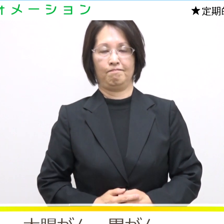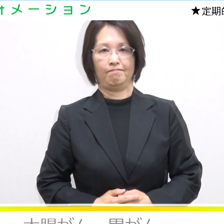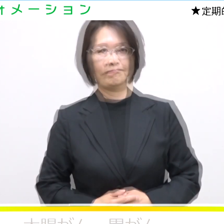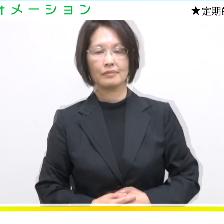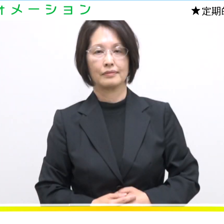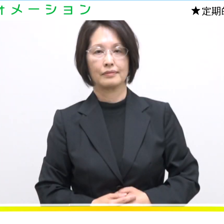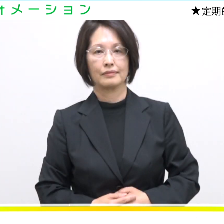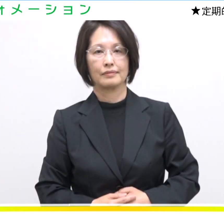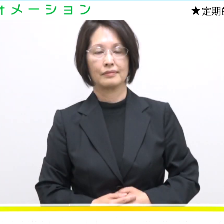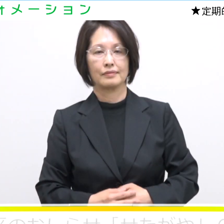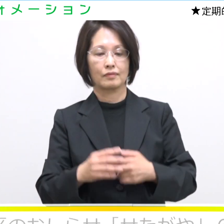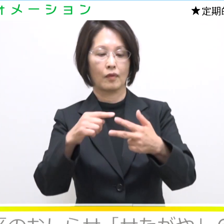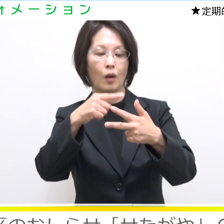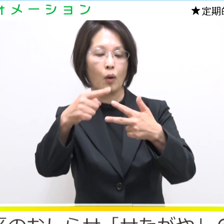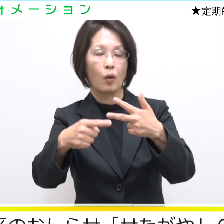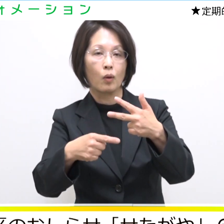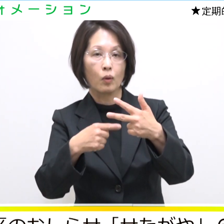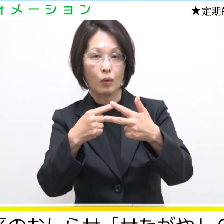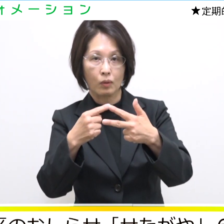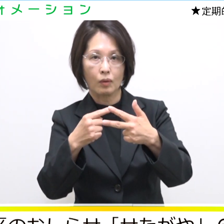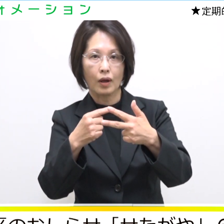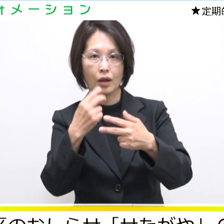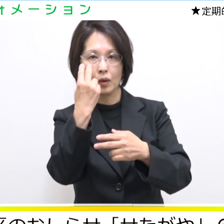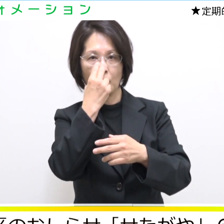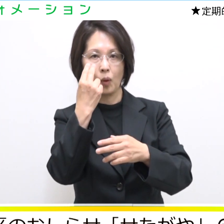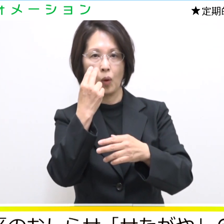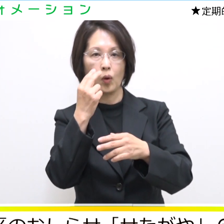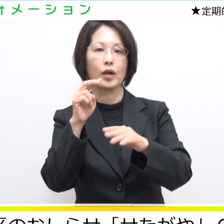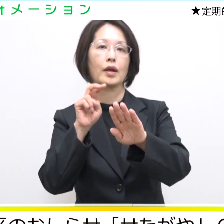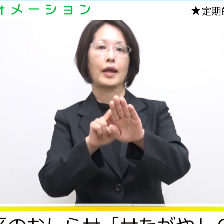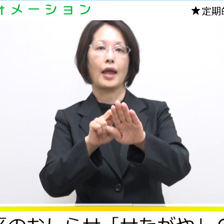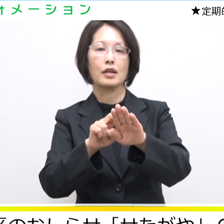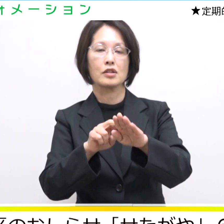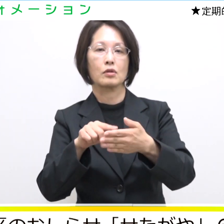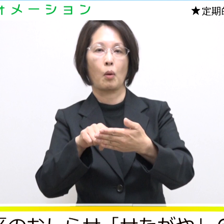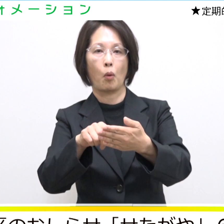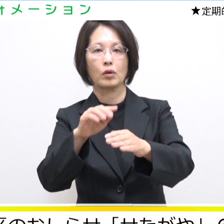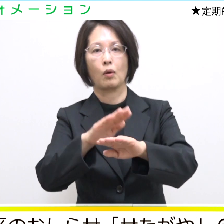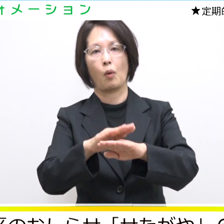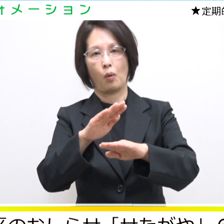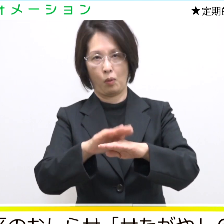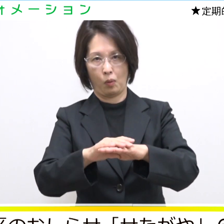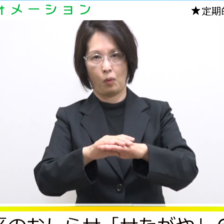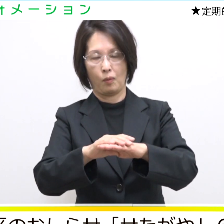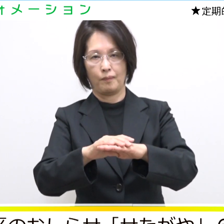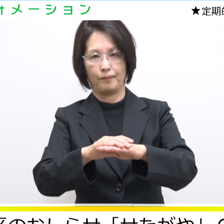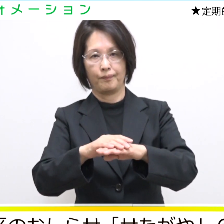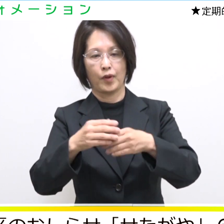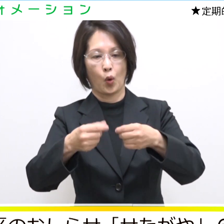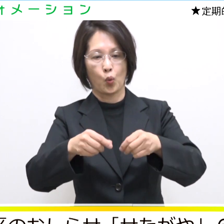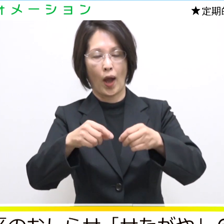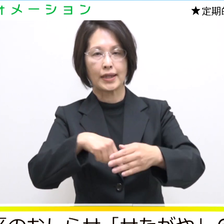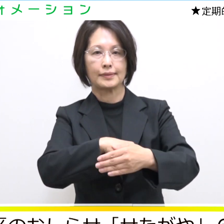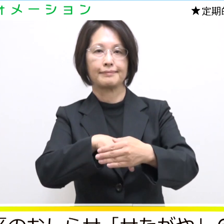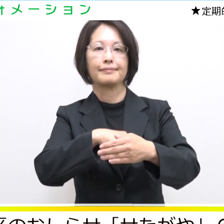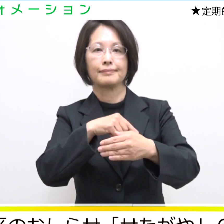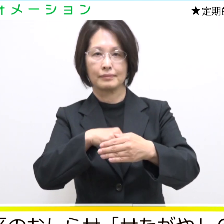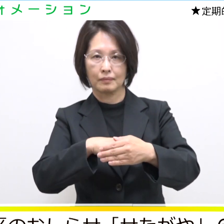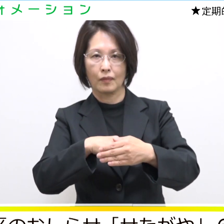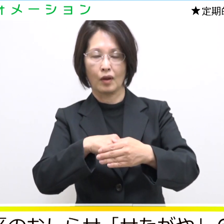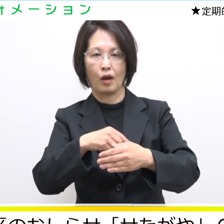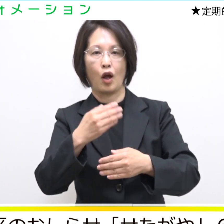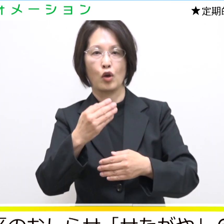です各検診の申し込み方法について詳しくは区のお